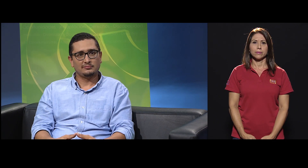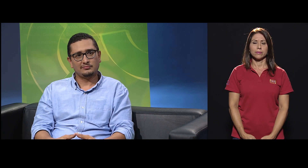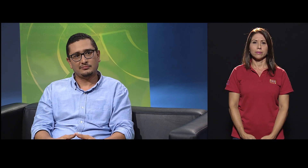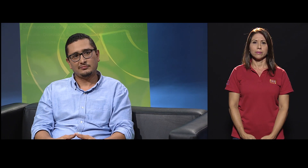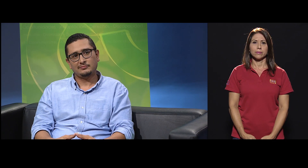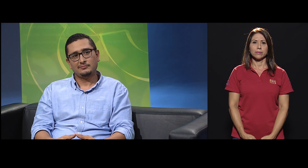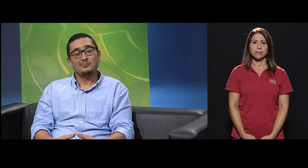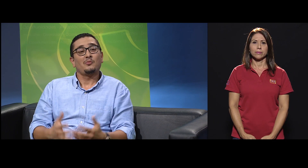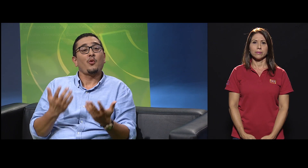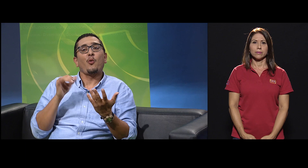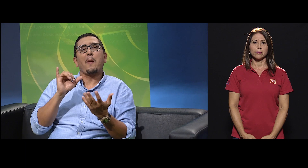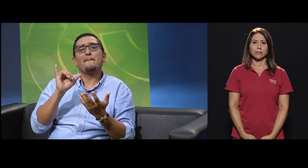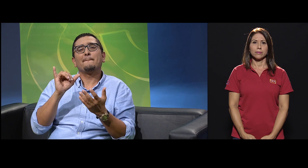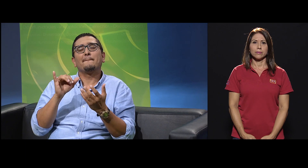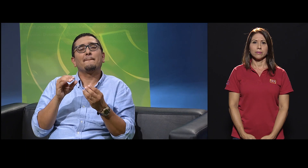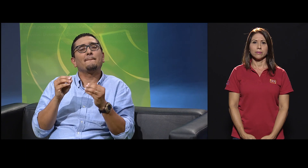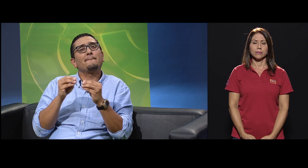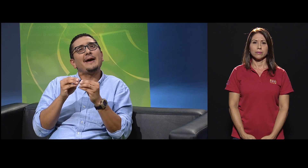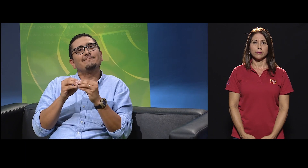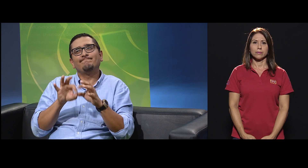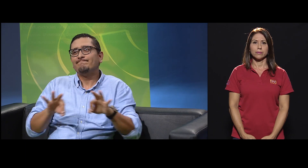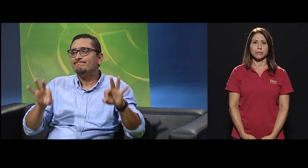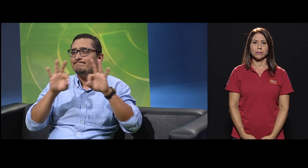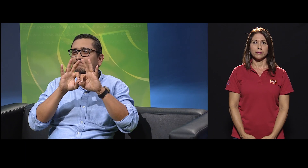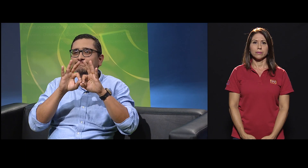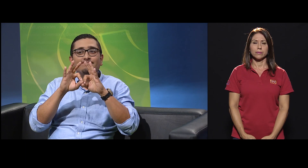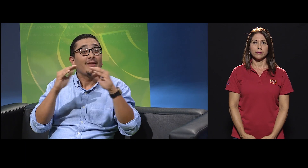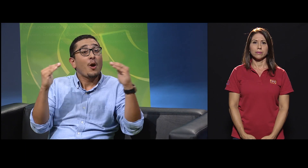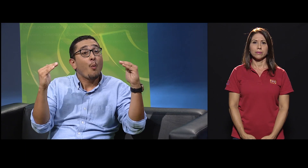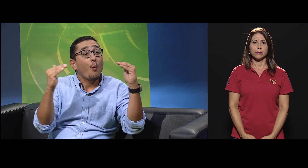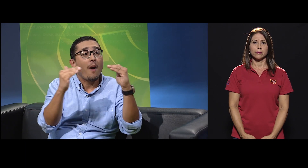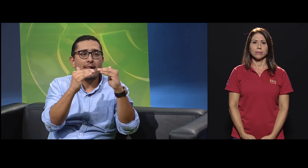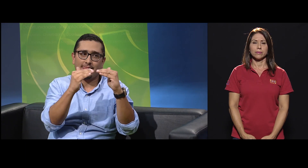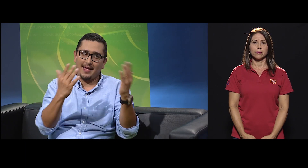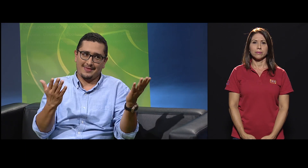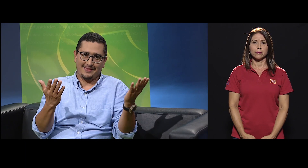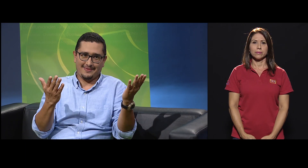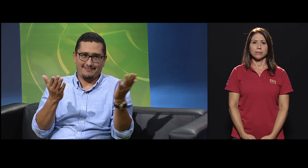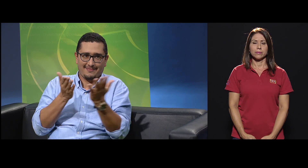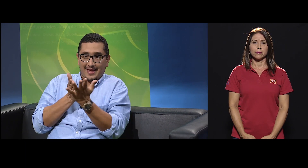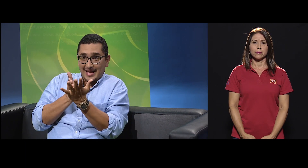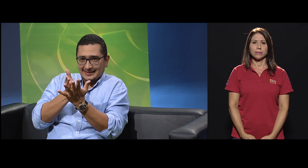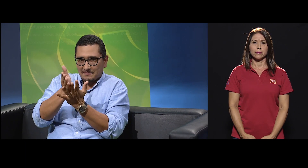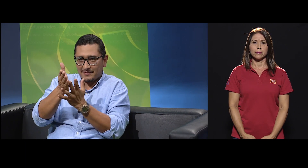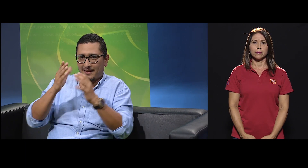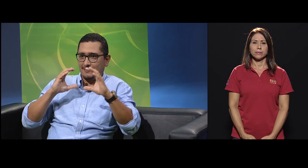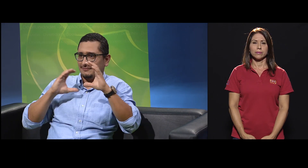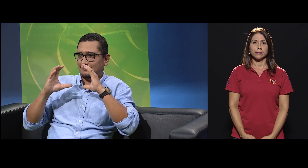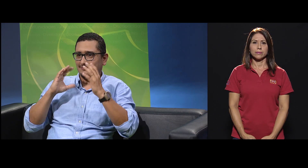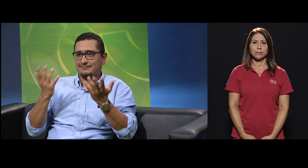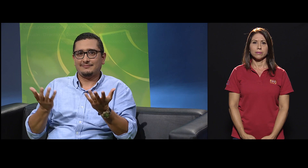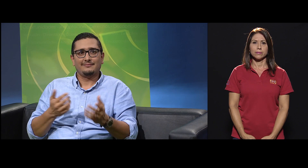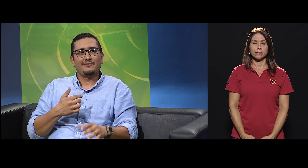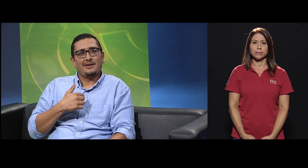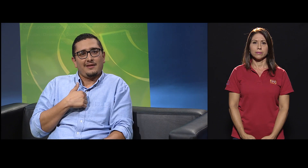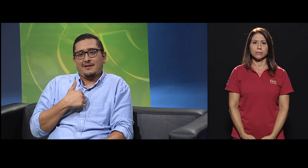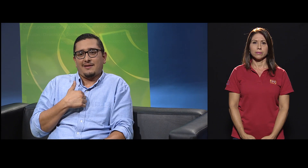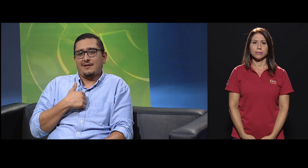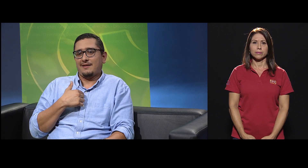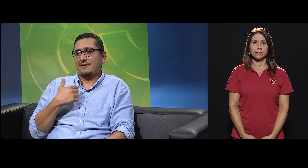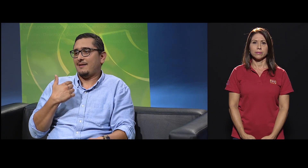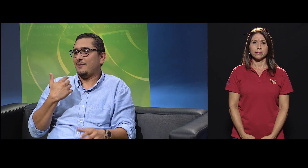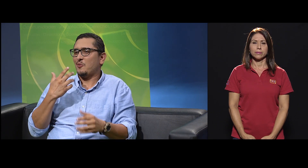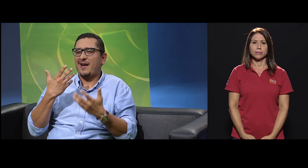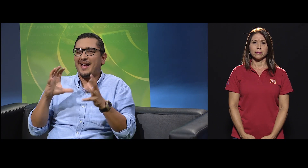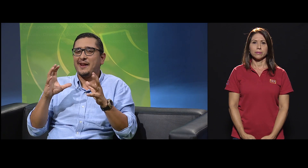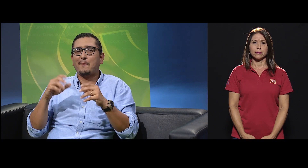los subtítulos, entonces no hay ningún problema. Sin embargo, lo importante es que haya igualdad, que haya equidad en